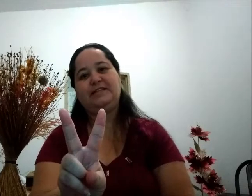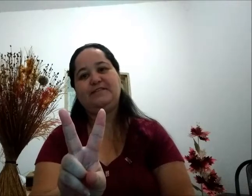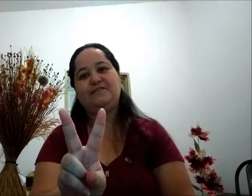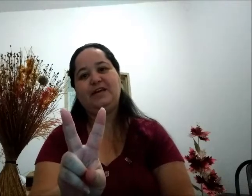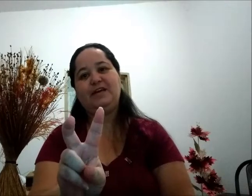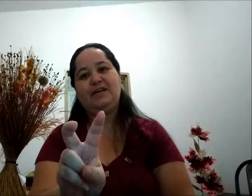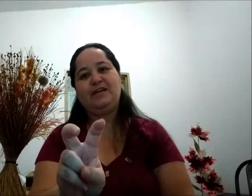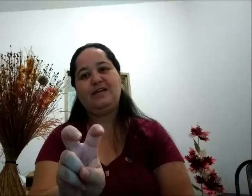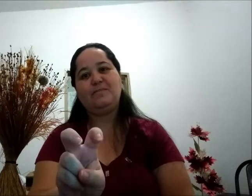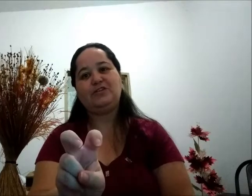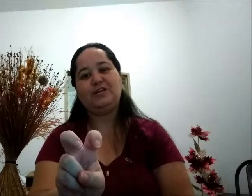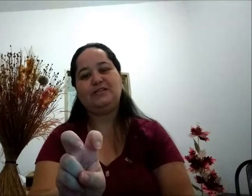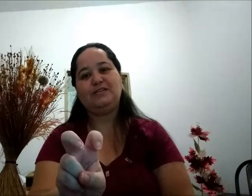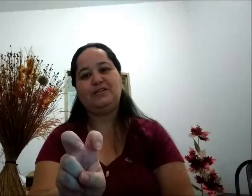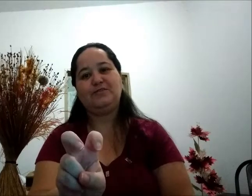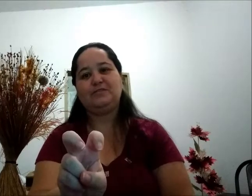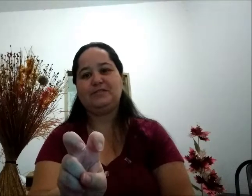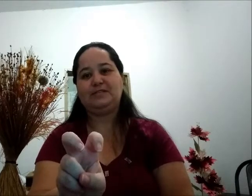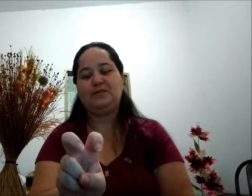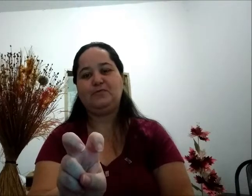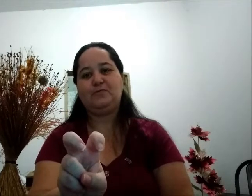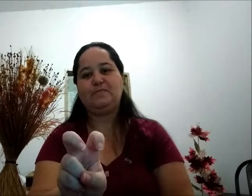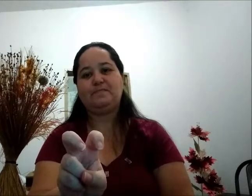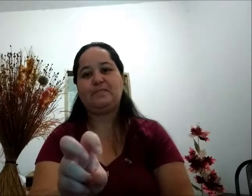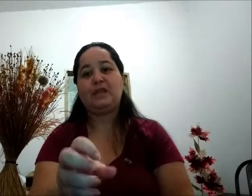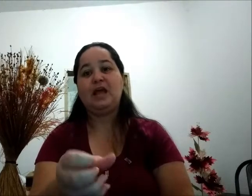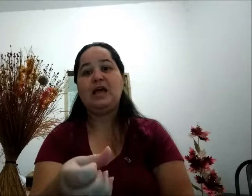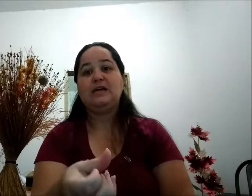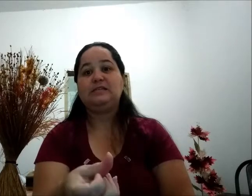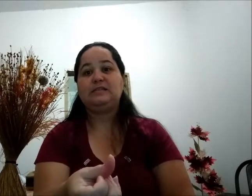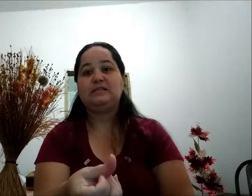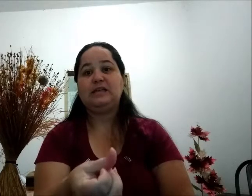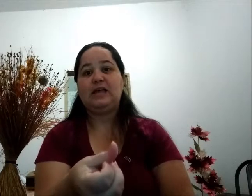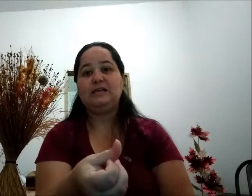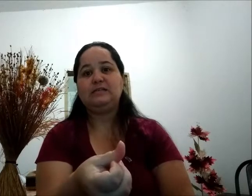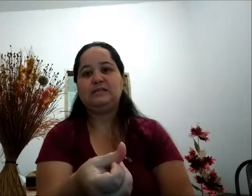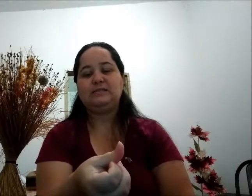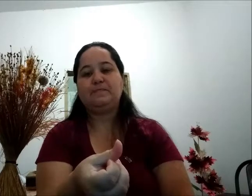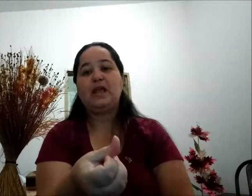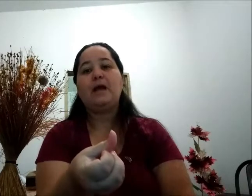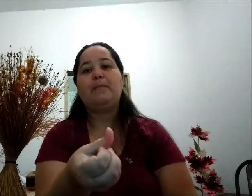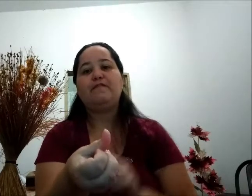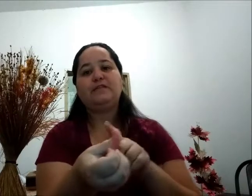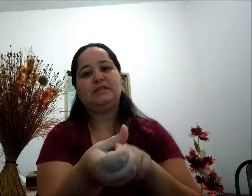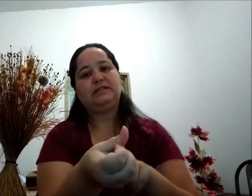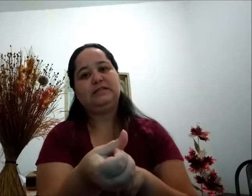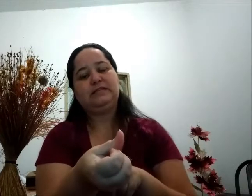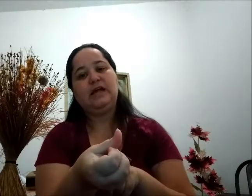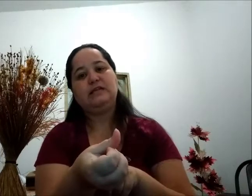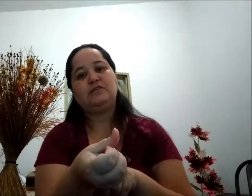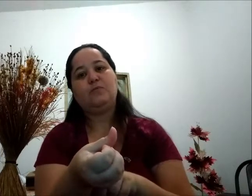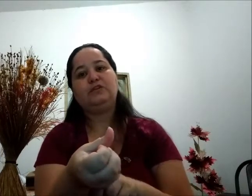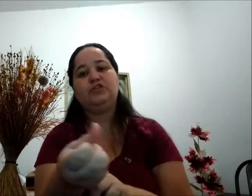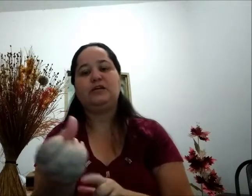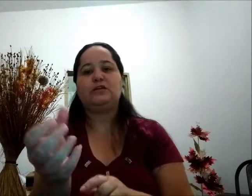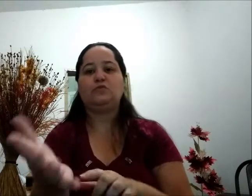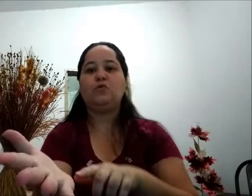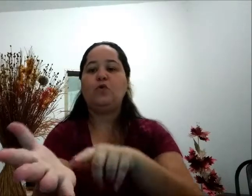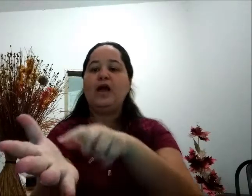V e abaixasse aqui, ó. 5, 6. Para fazer esse 6, uma dica que eu dou é